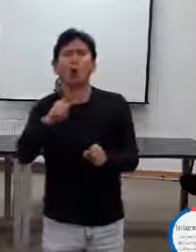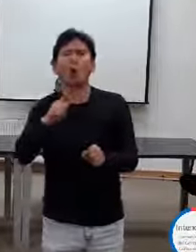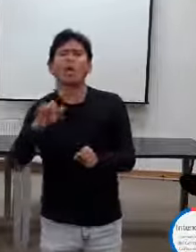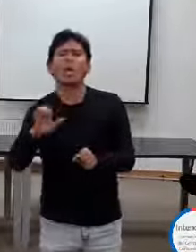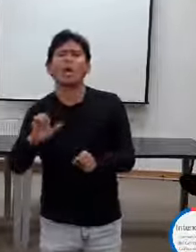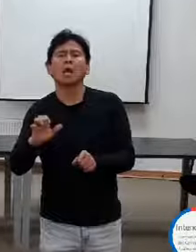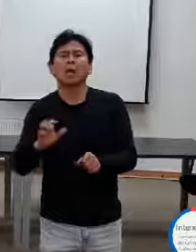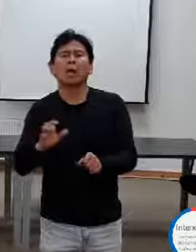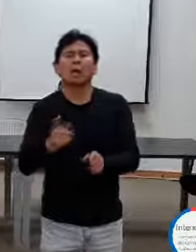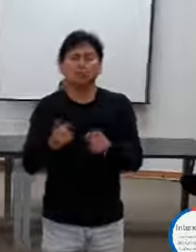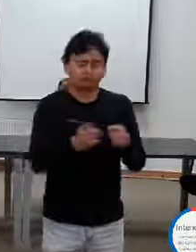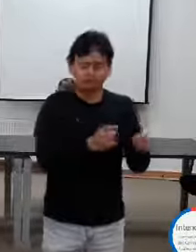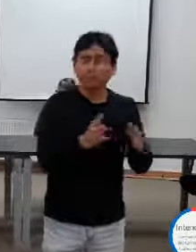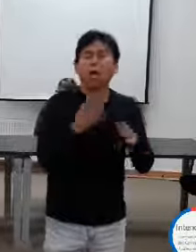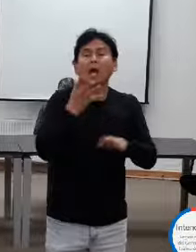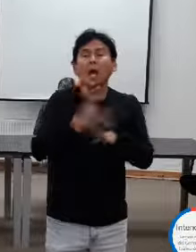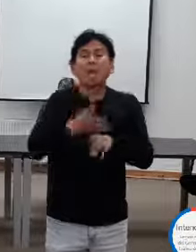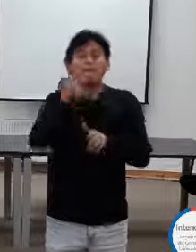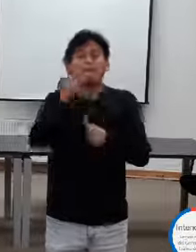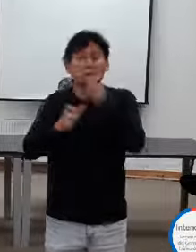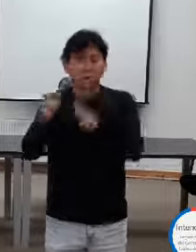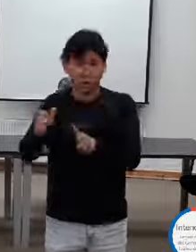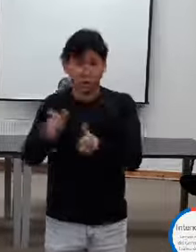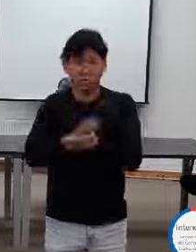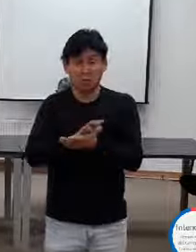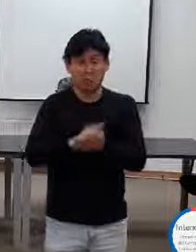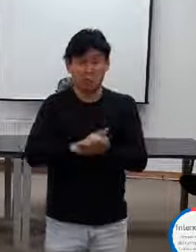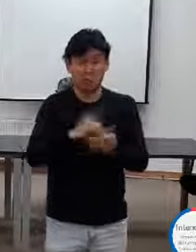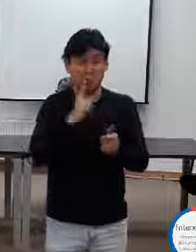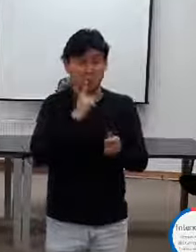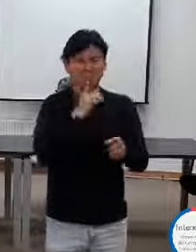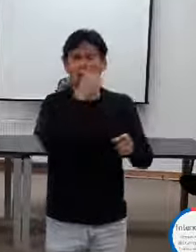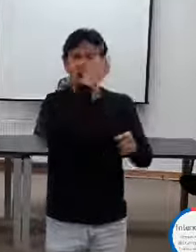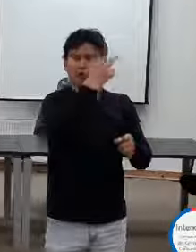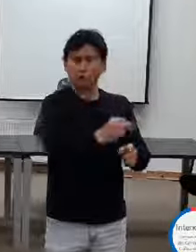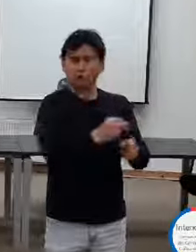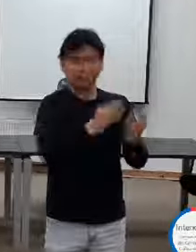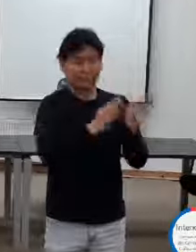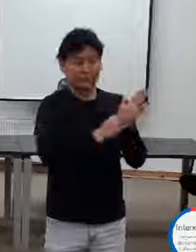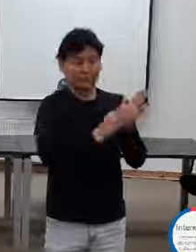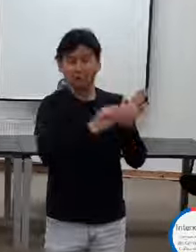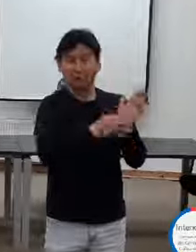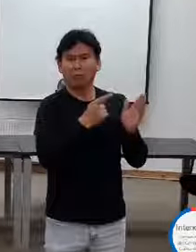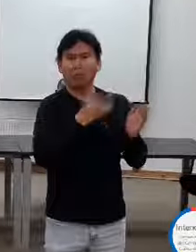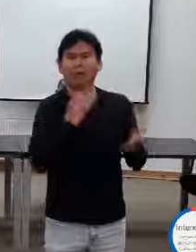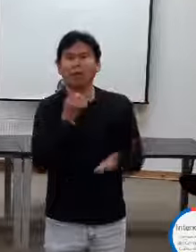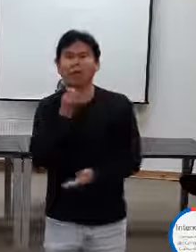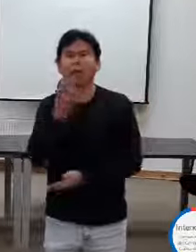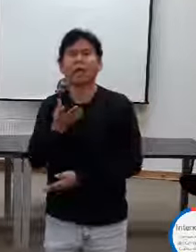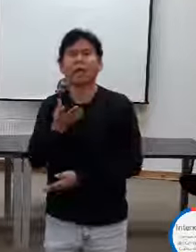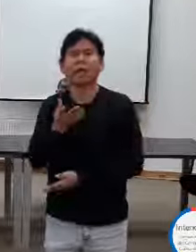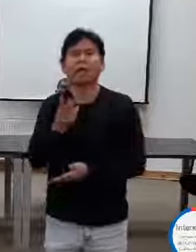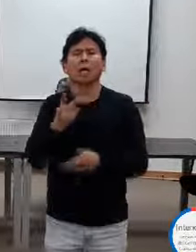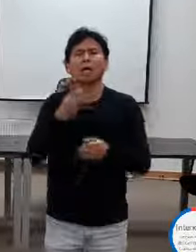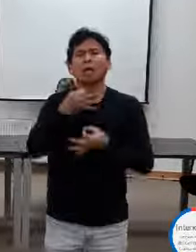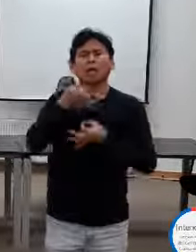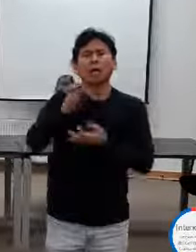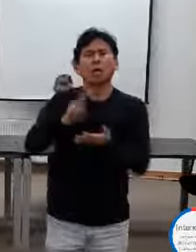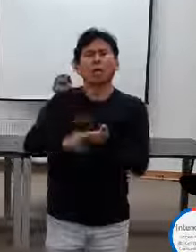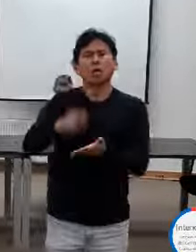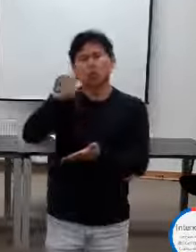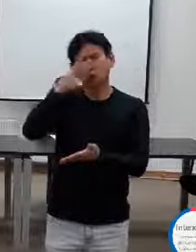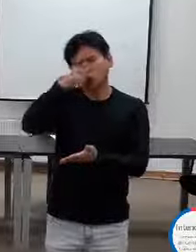Tenemos personas que, al serle negada por juntas de vecino, el certificado de residencia van y declaran, hacen una declaración